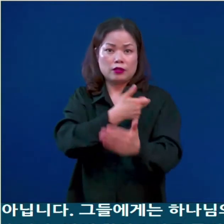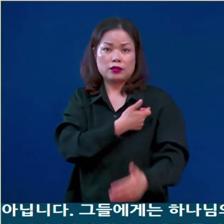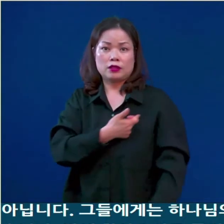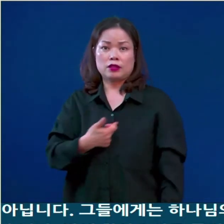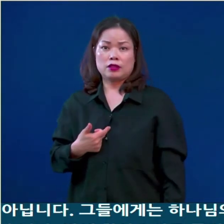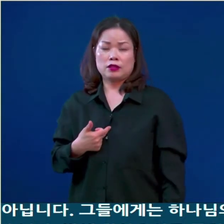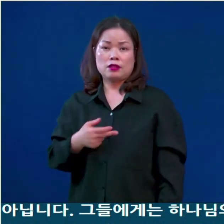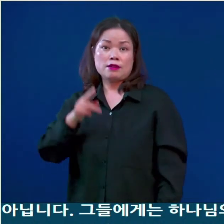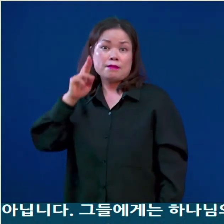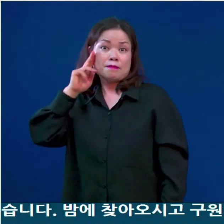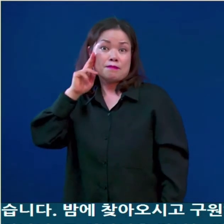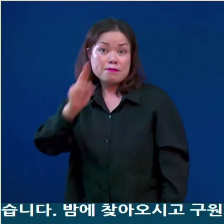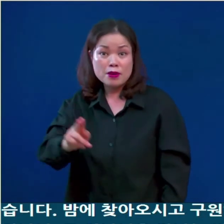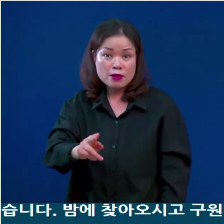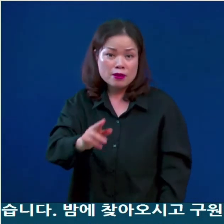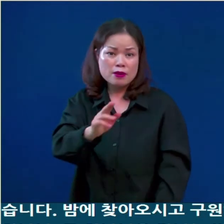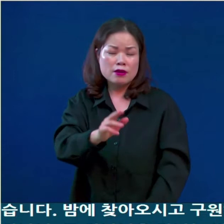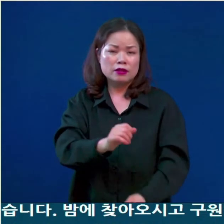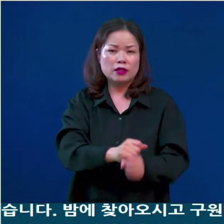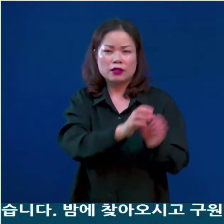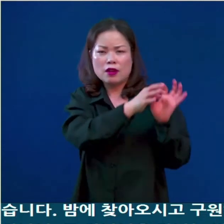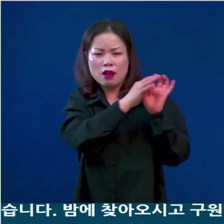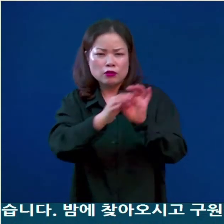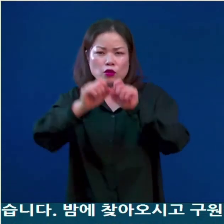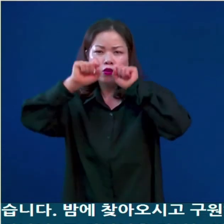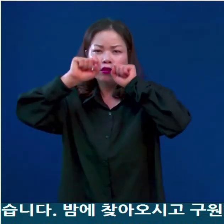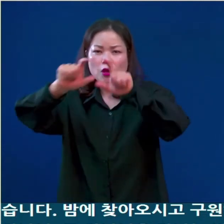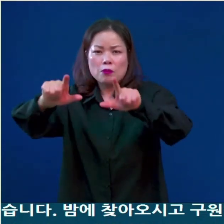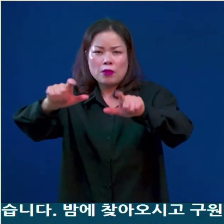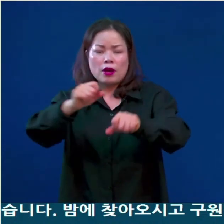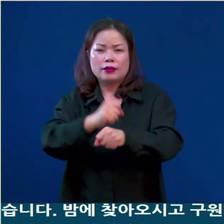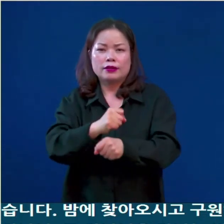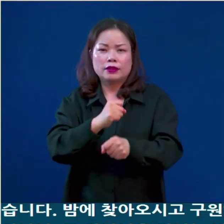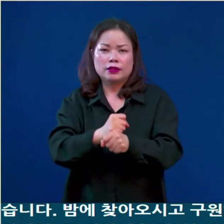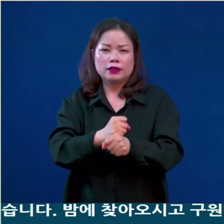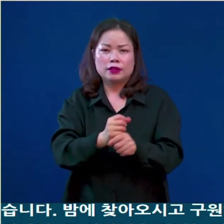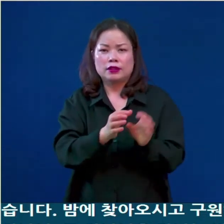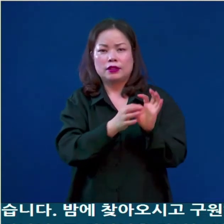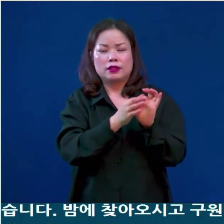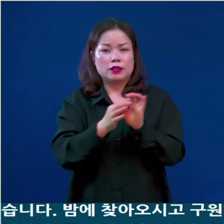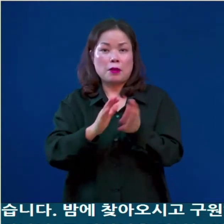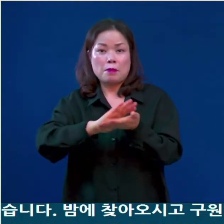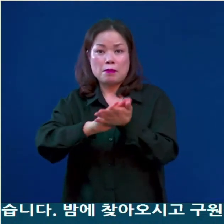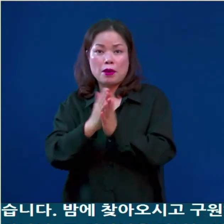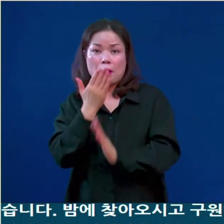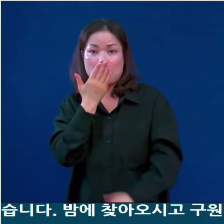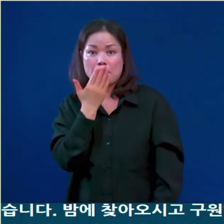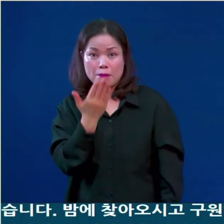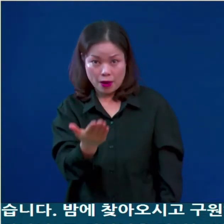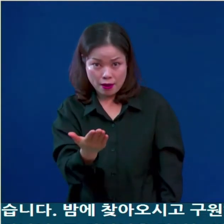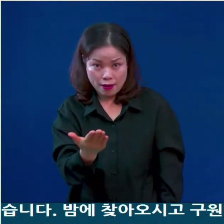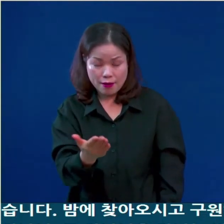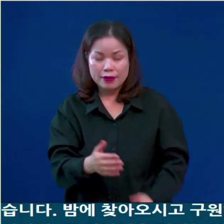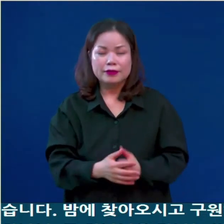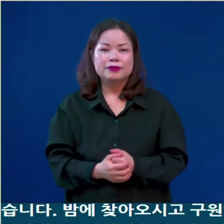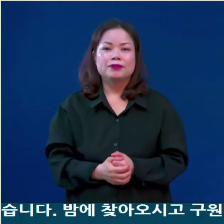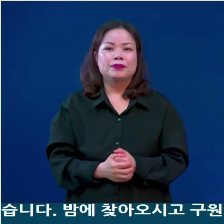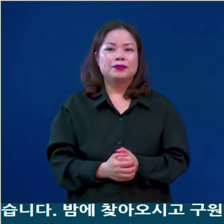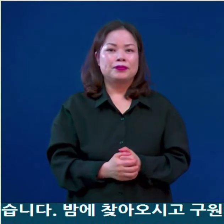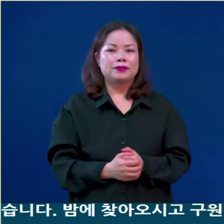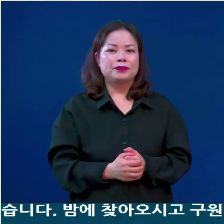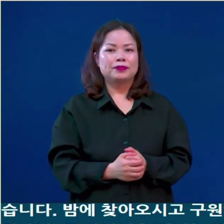또 거침없이 복음을 선포하는 증인들로 변화될 수가 있었습니다.